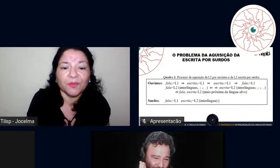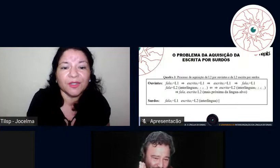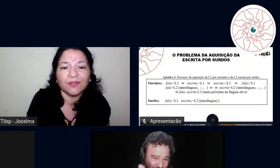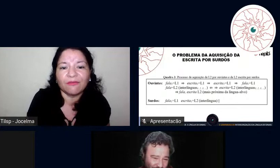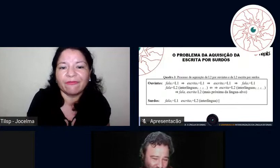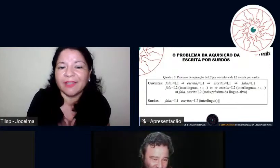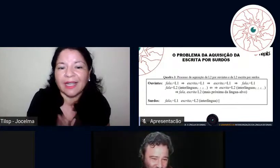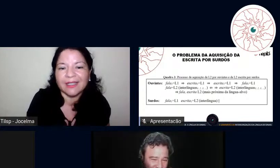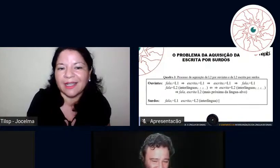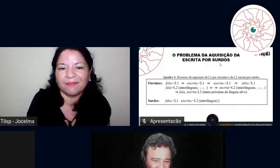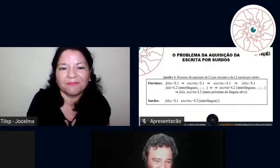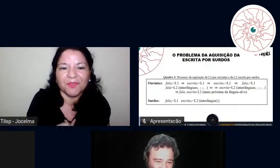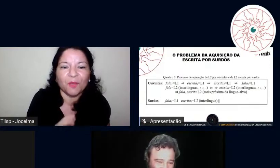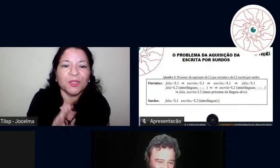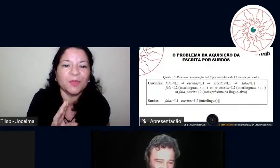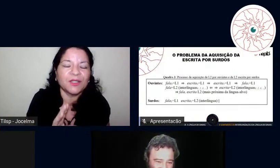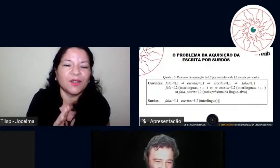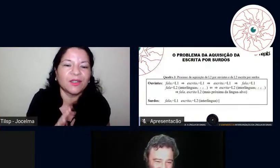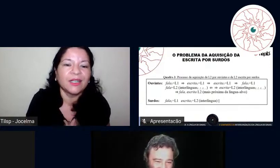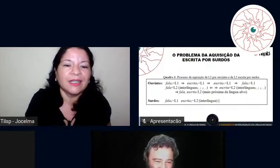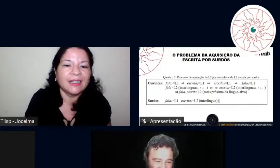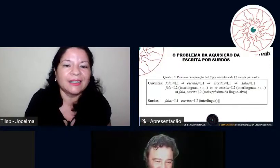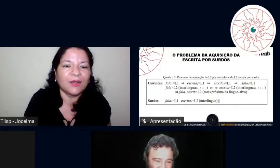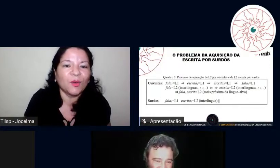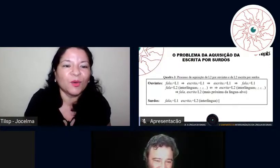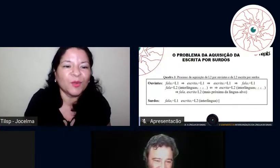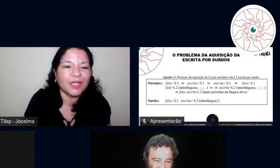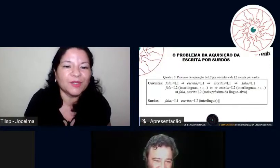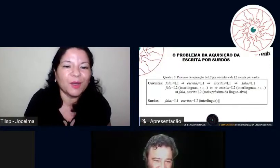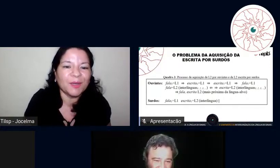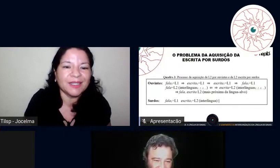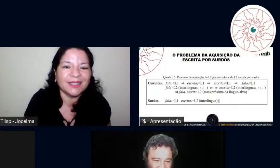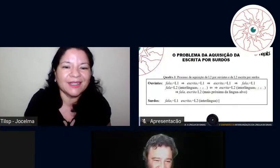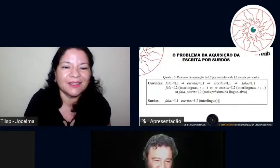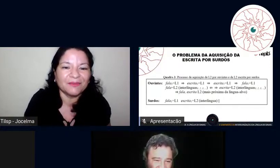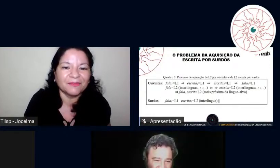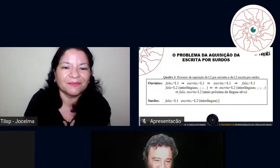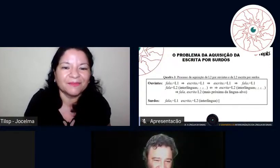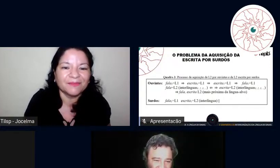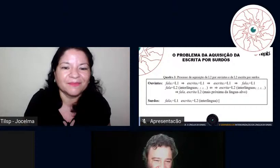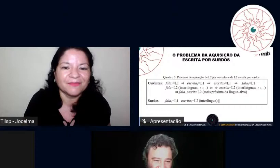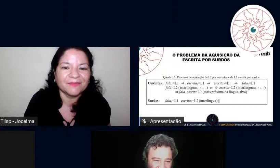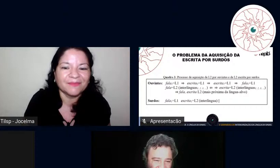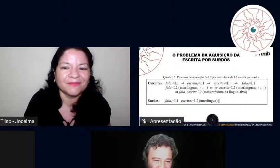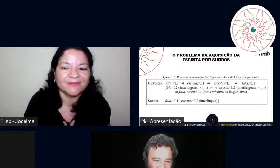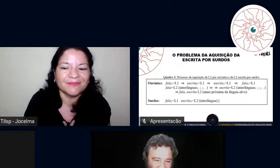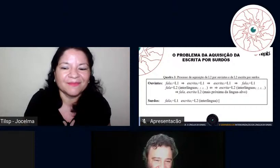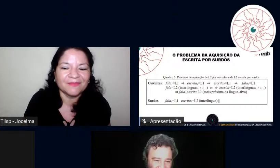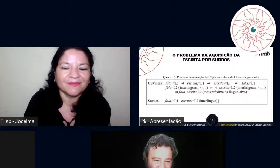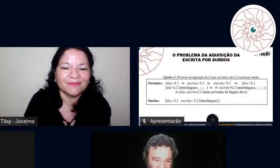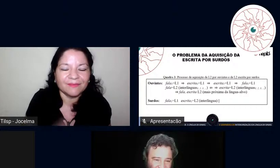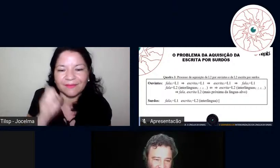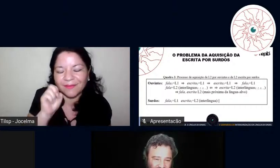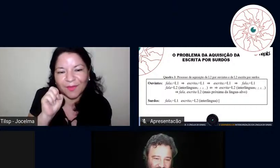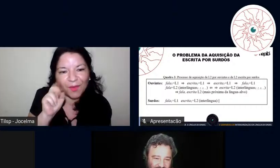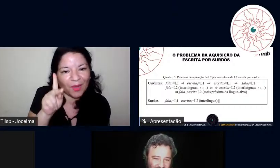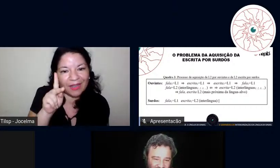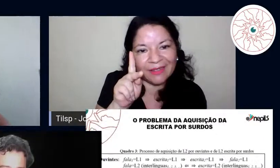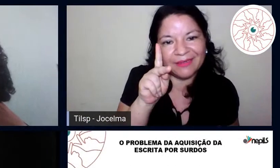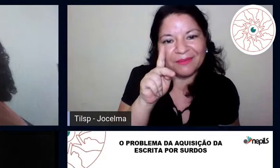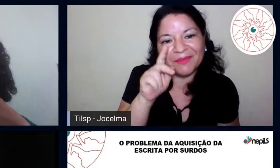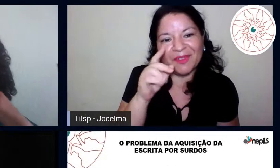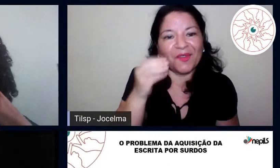nós já vamos finalizar. Só pedir pra senhora tentar concluir a sua apresentação, tá? Vou concluir. Certo.